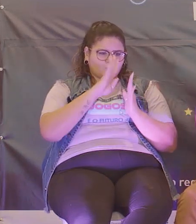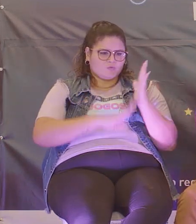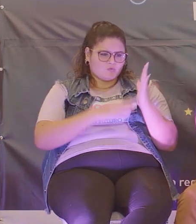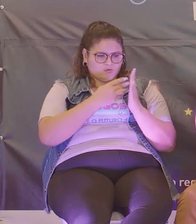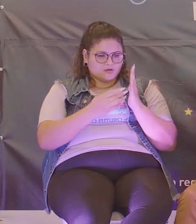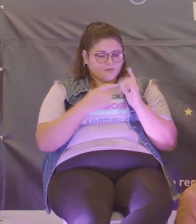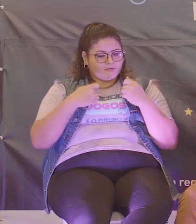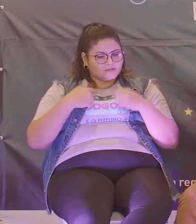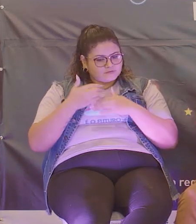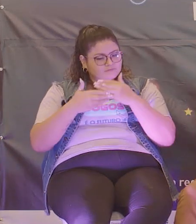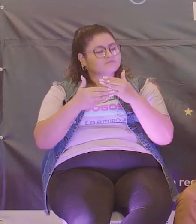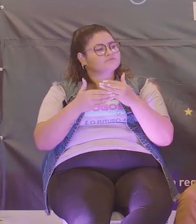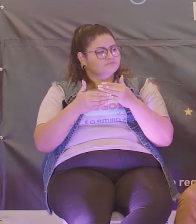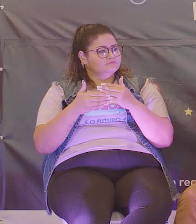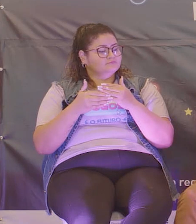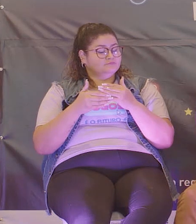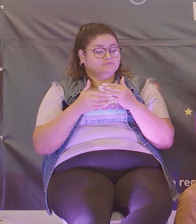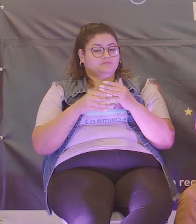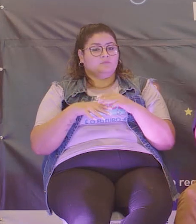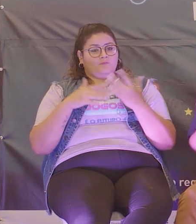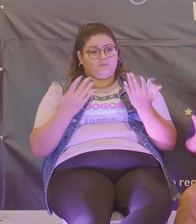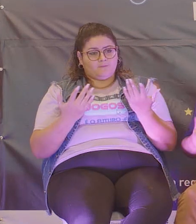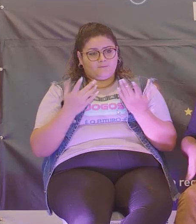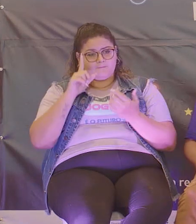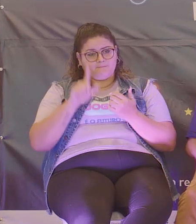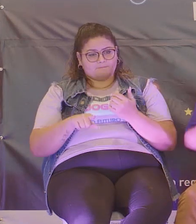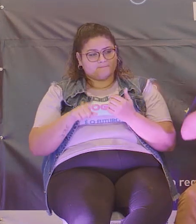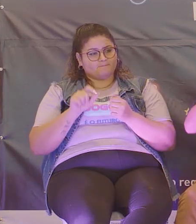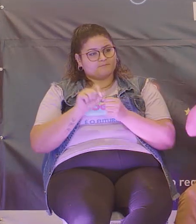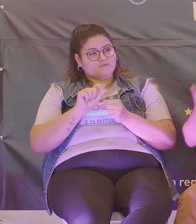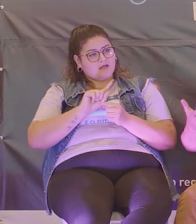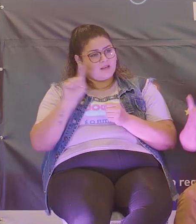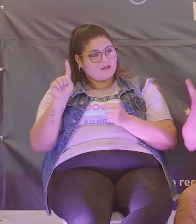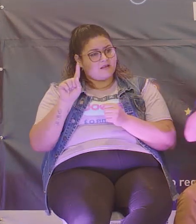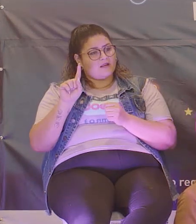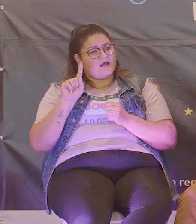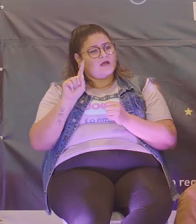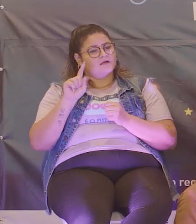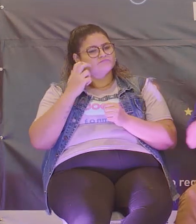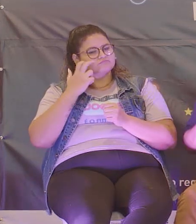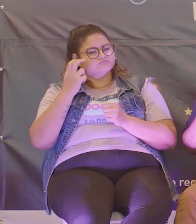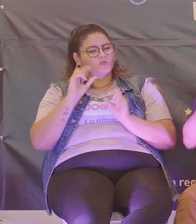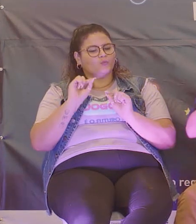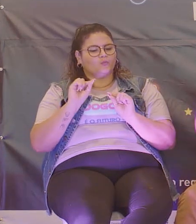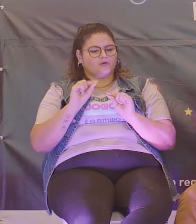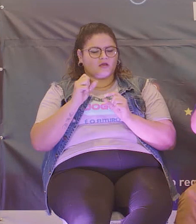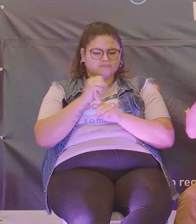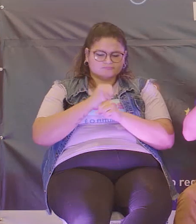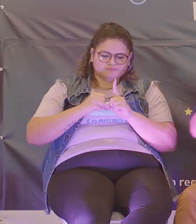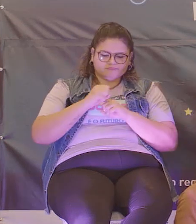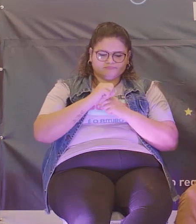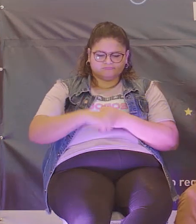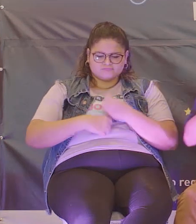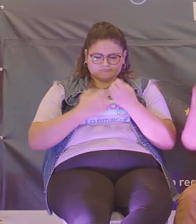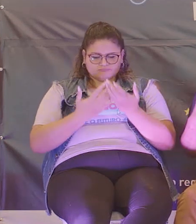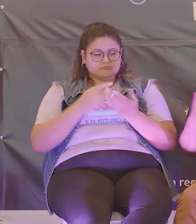desenvolvimento. E um dos pontos que eles trazem lá é a inteligência socioemotiva além da cognitiva. Que a cognitiva é matemática,